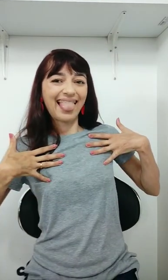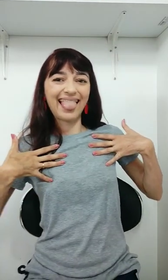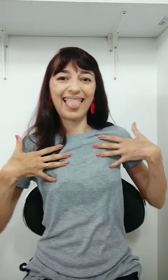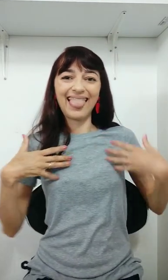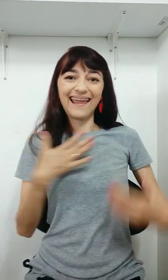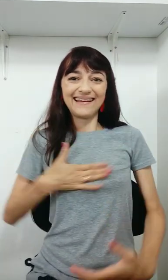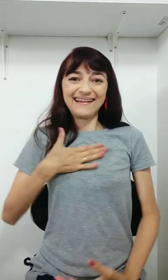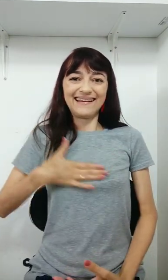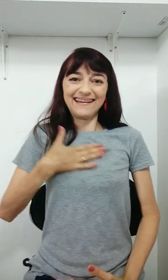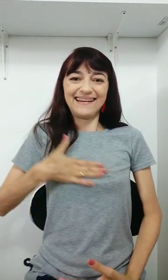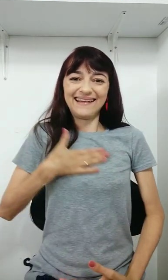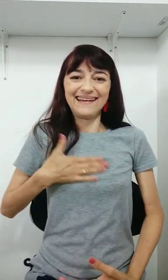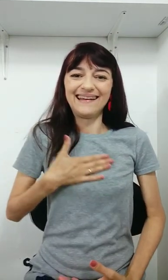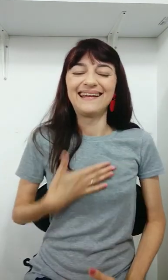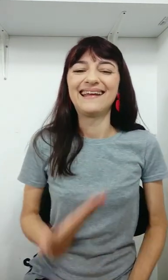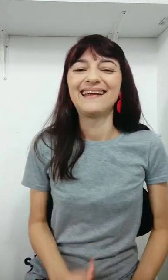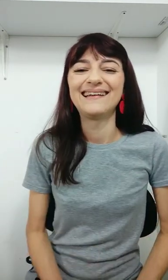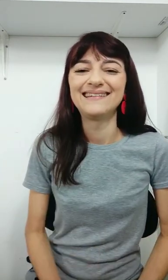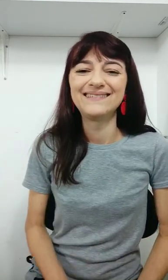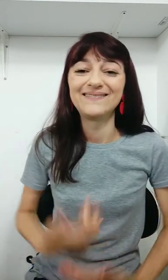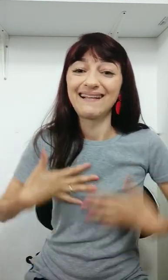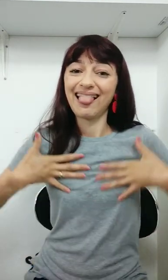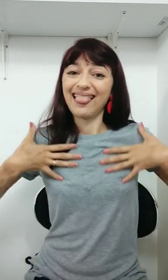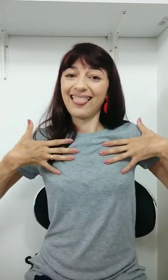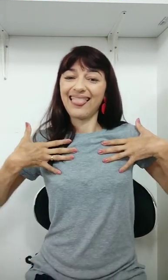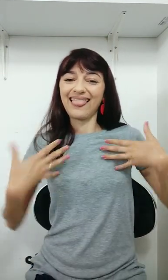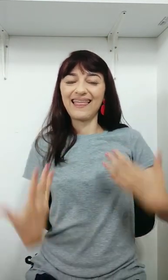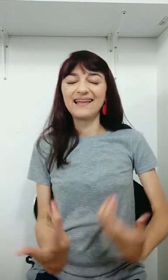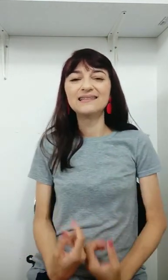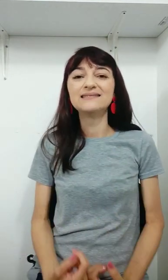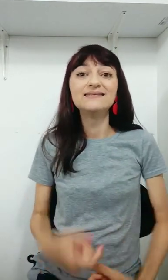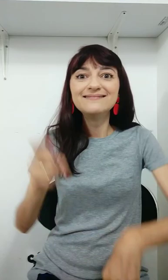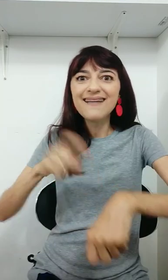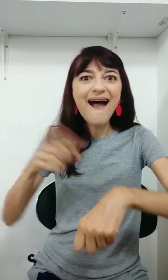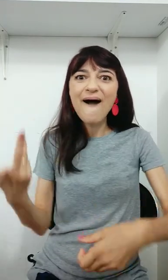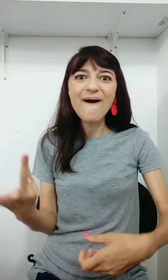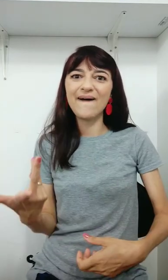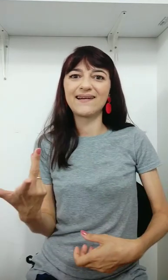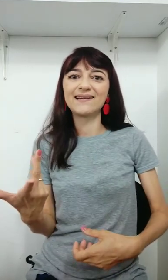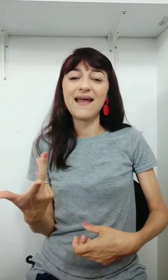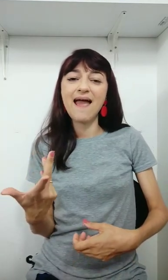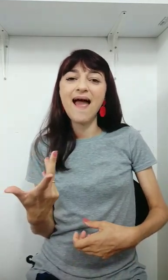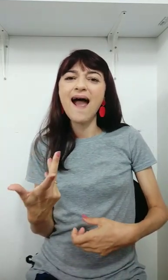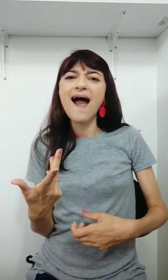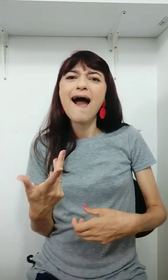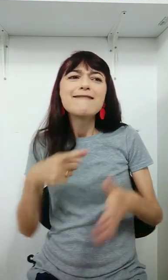feliz, né? Falei, boa tarde, né? Aí vocês percebem isso, gente? Como que esse pequeno gesto faz